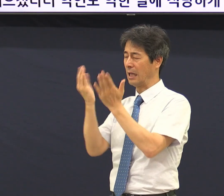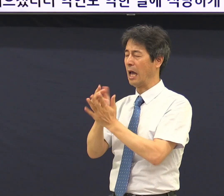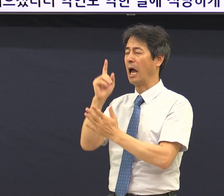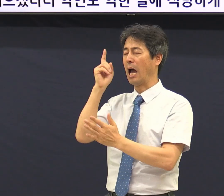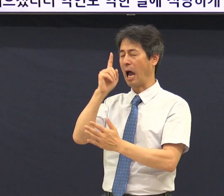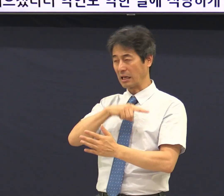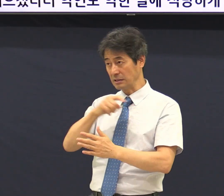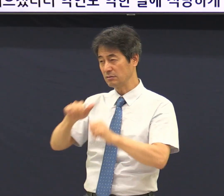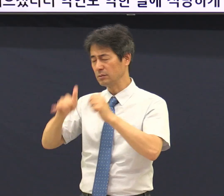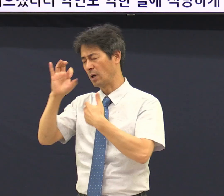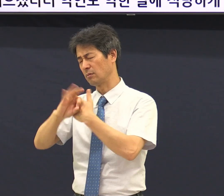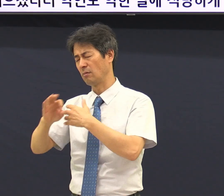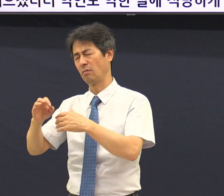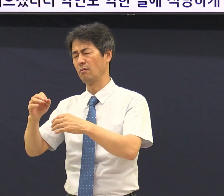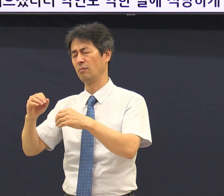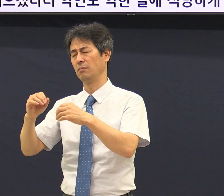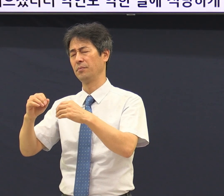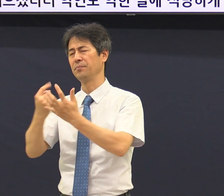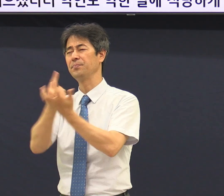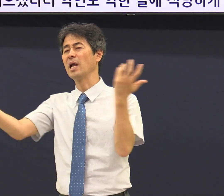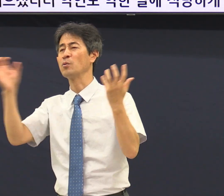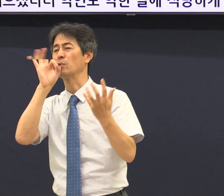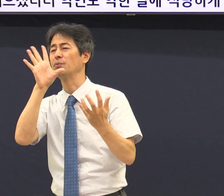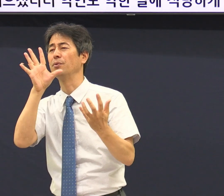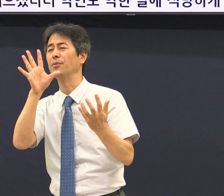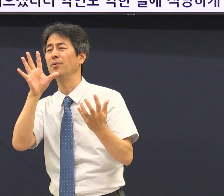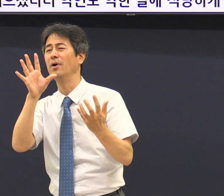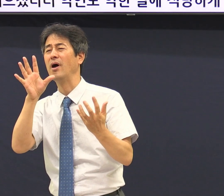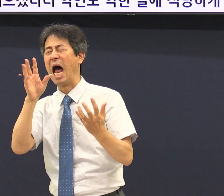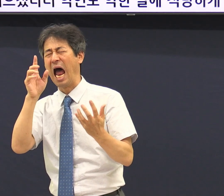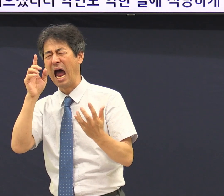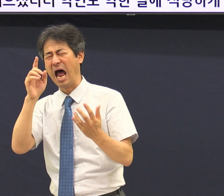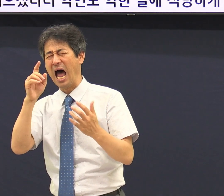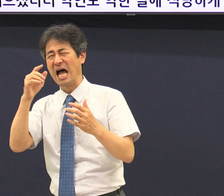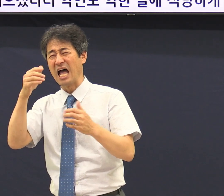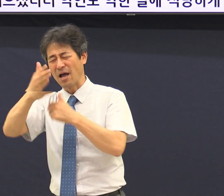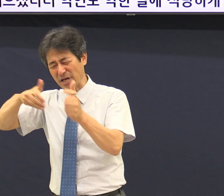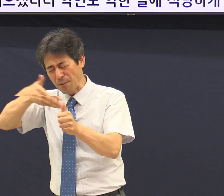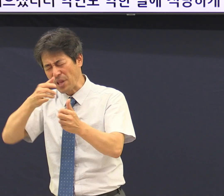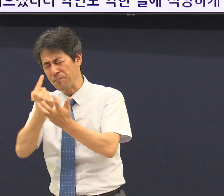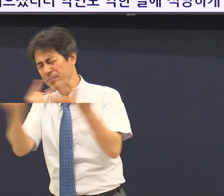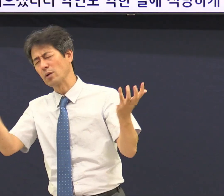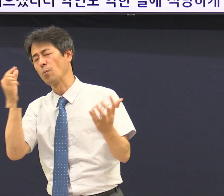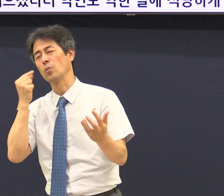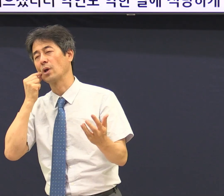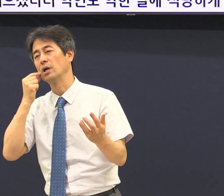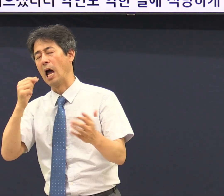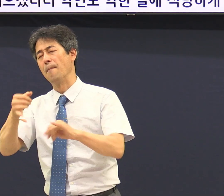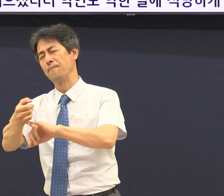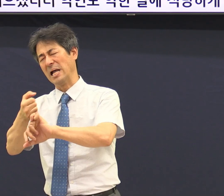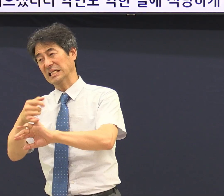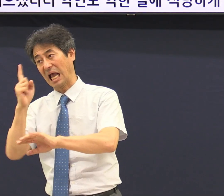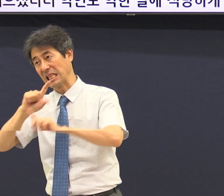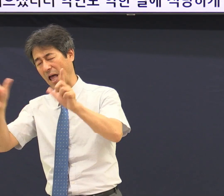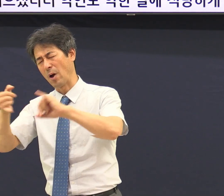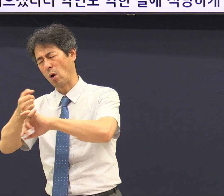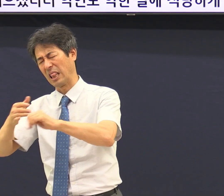해당되는 것이죠. 악 또한 하나님께서 하나님의 섭리에서 벗어날 수 없게 된 것이죠. 그 악을 벗어나지